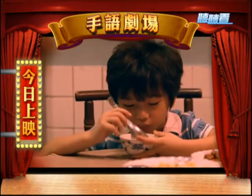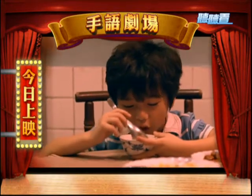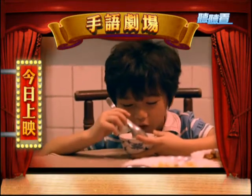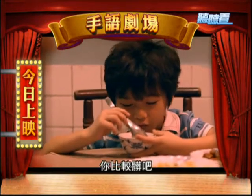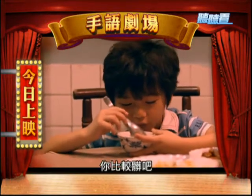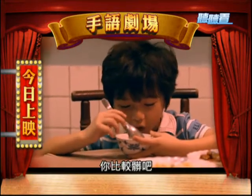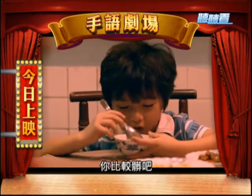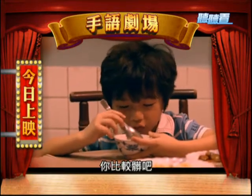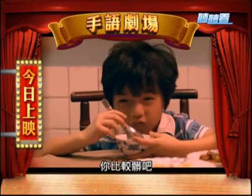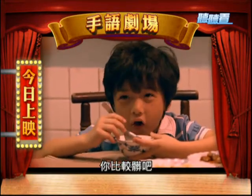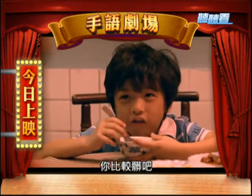你比较脏吧？